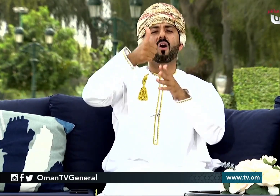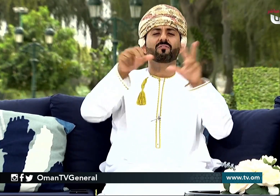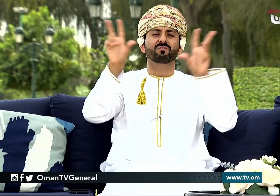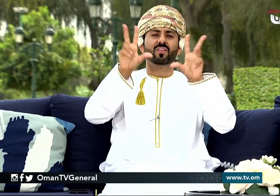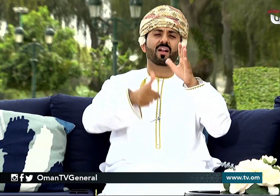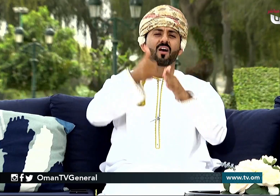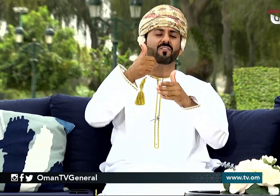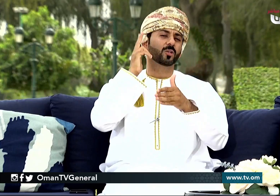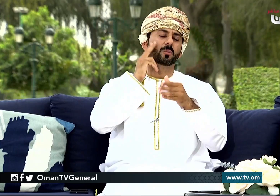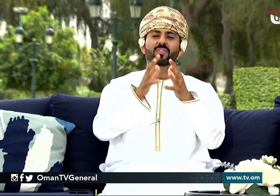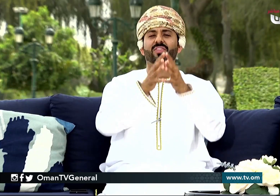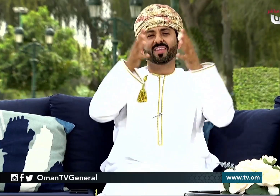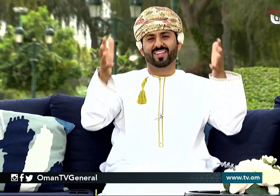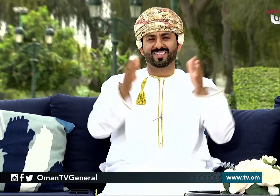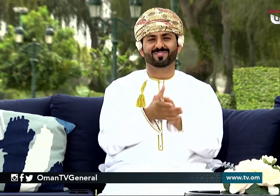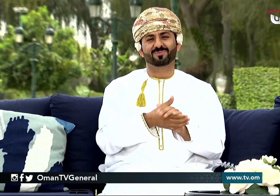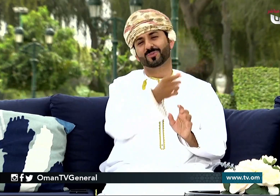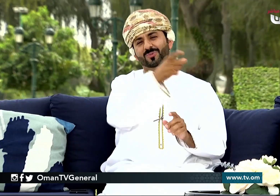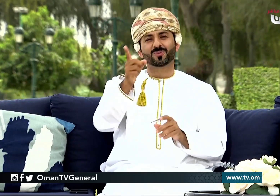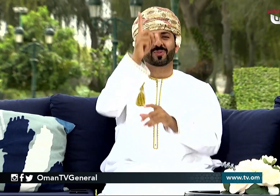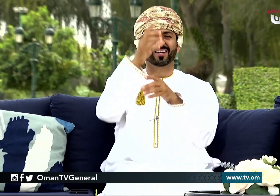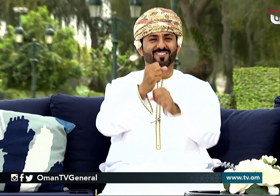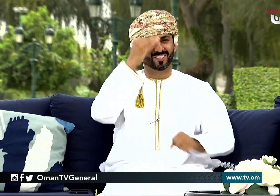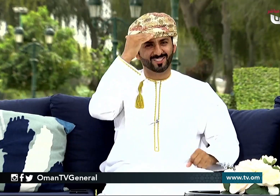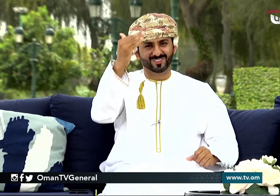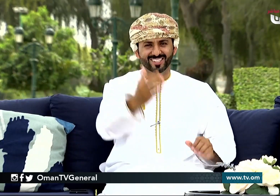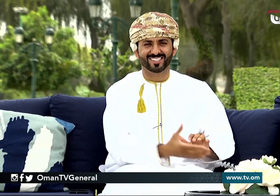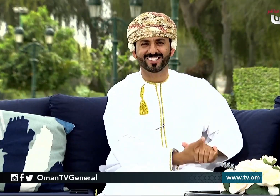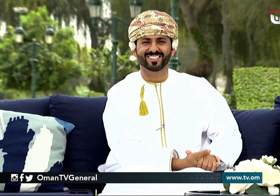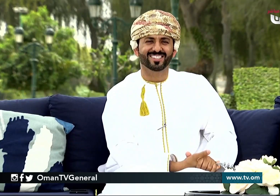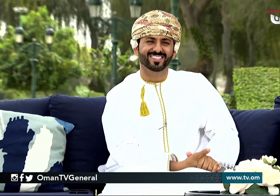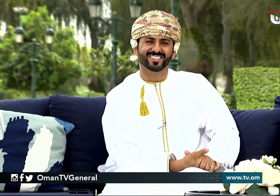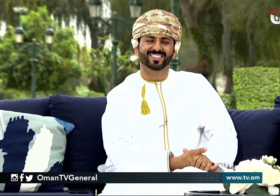ونتمنى من الجميع وأيضا النجاح لذوي الإعاقة في مجال الإعلام. الله يحفظ الجميع، وإلى اللقاء.